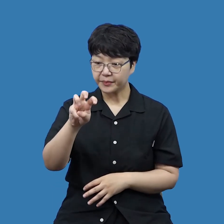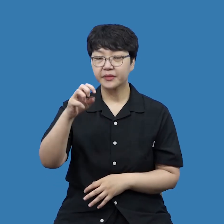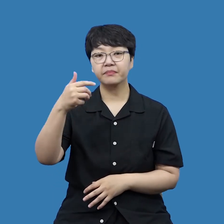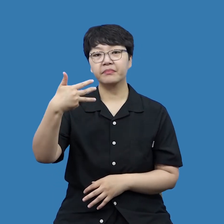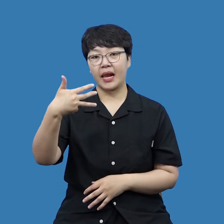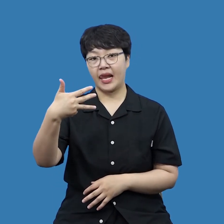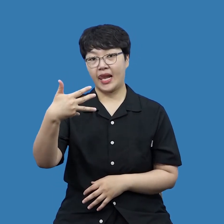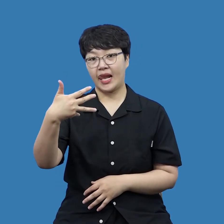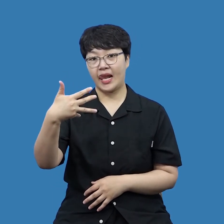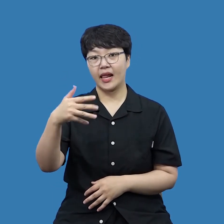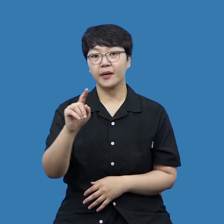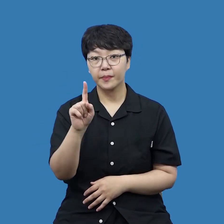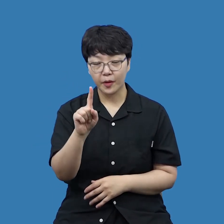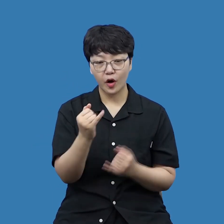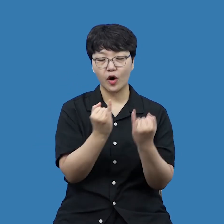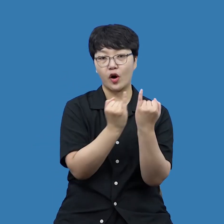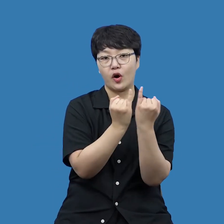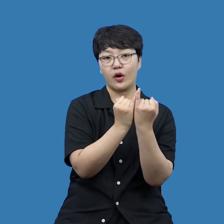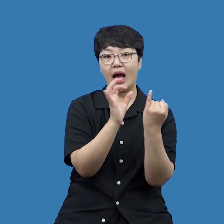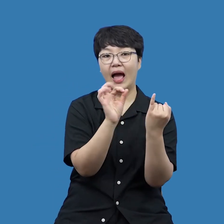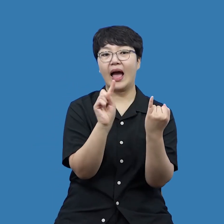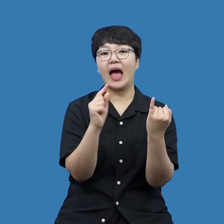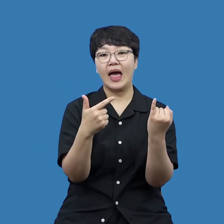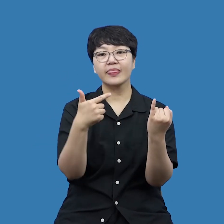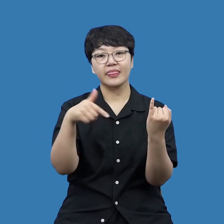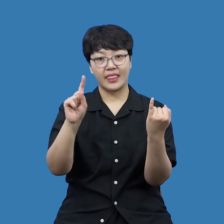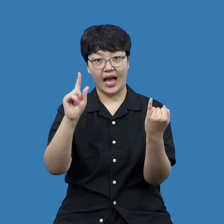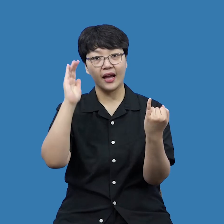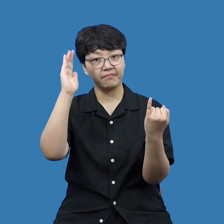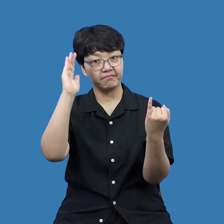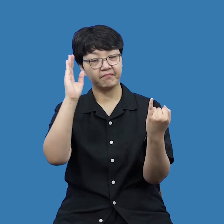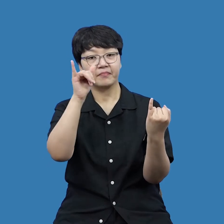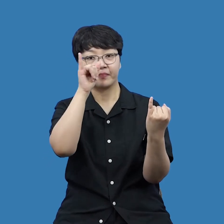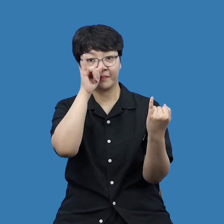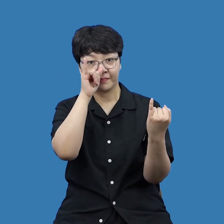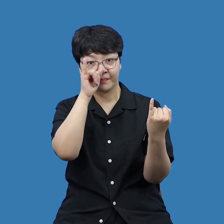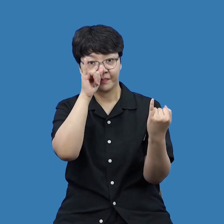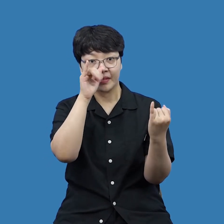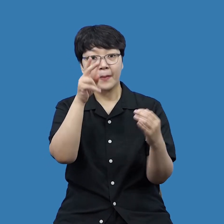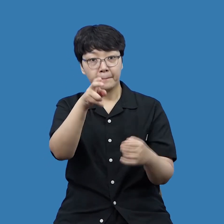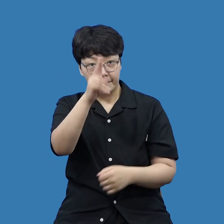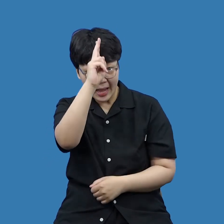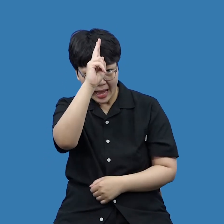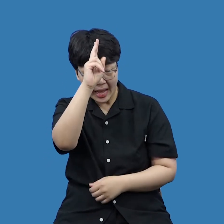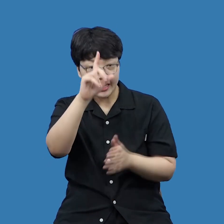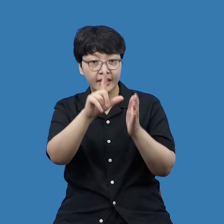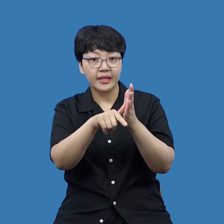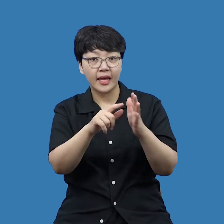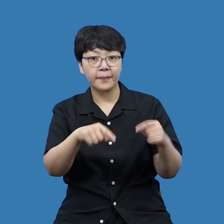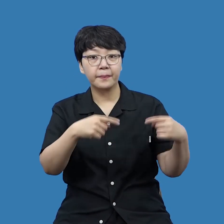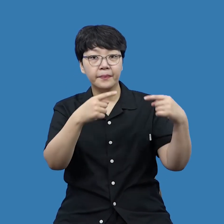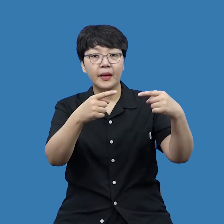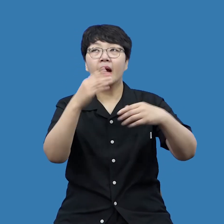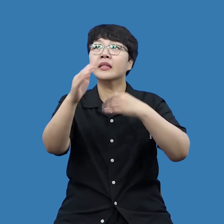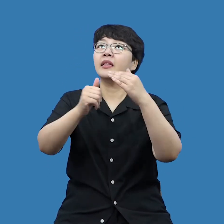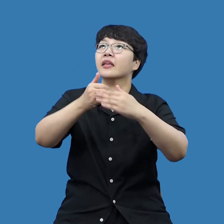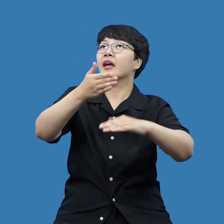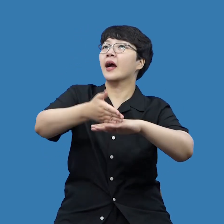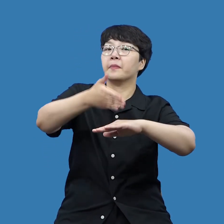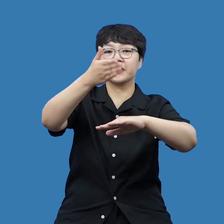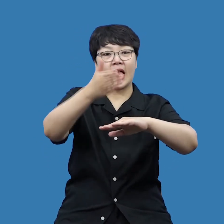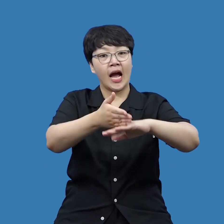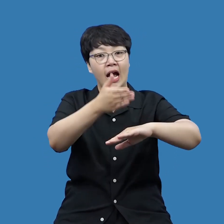38절에서 이번에는 안나에 대한 증언, 안나에 대해서. 마침 이때 나와서 하나님께 감사하고